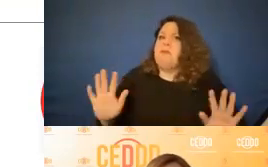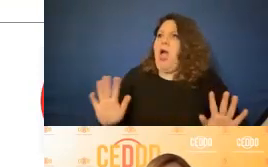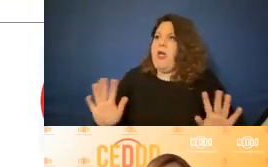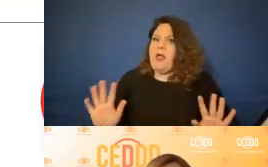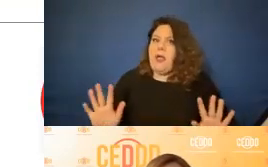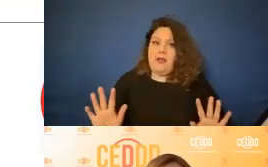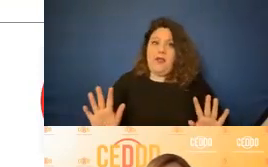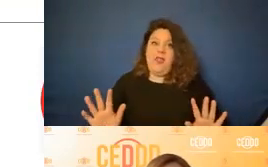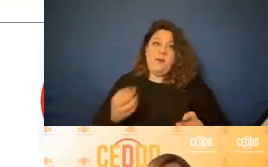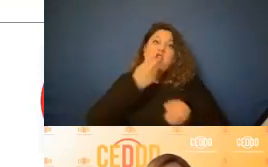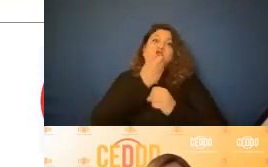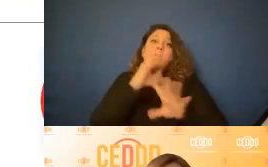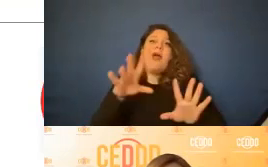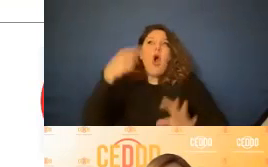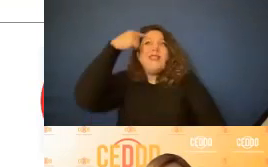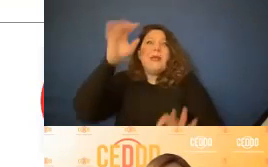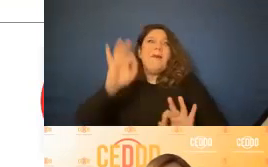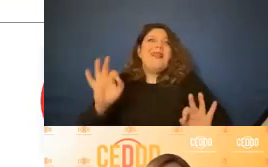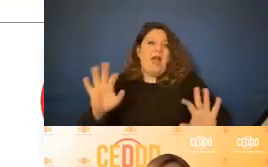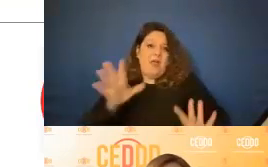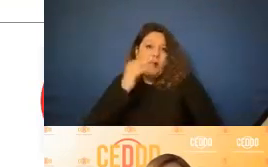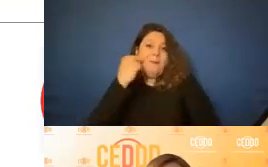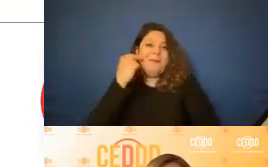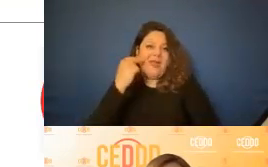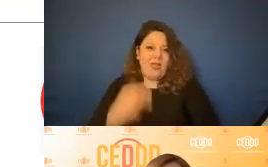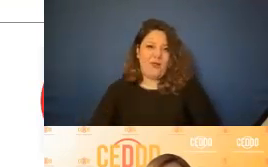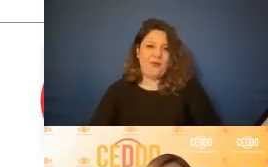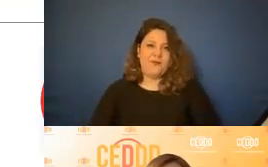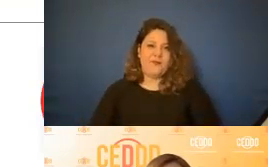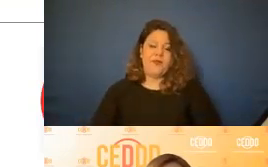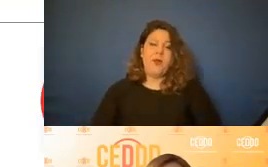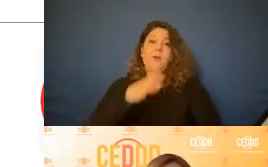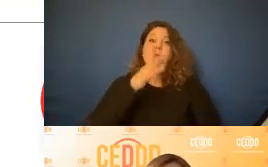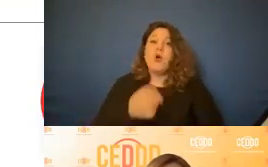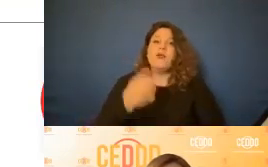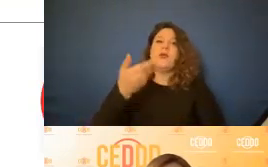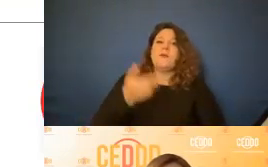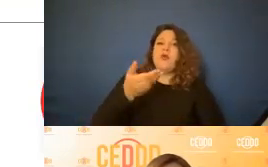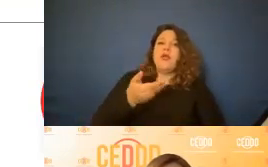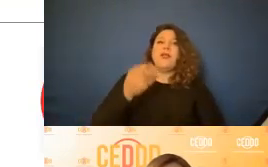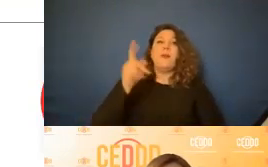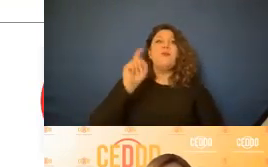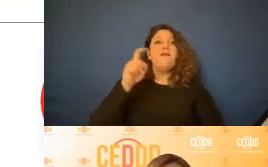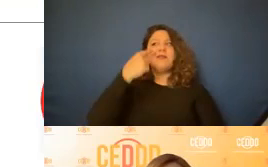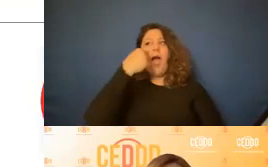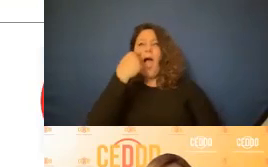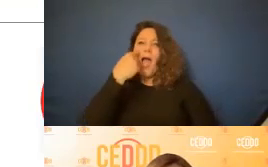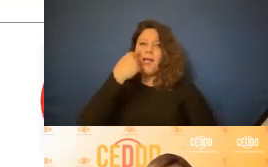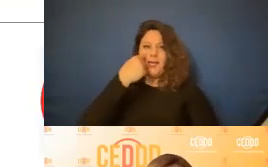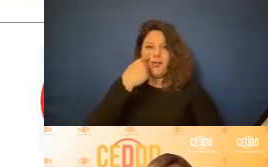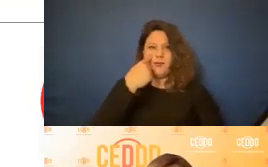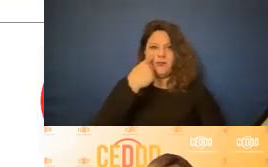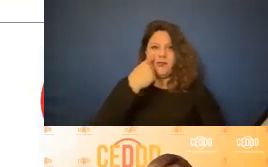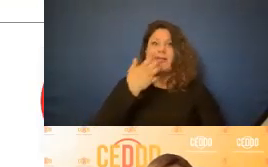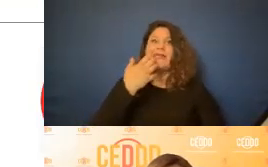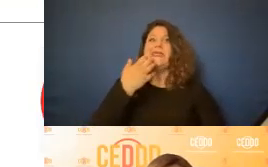mejor que no se sepa, ¿no? Por ese miedo. Por eso es importante que los docentes en el aula estén muy atentos a lo que ocurre, si hay un niño que en un